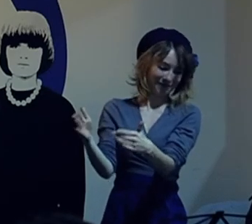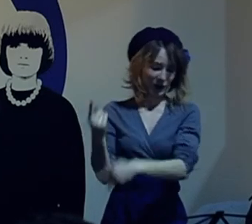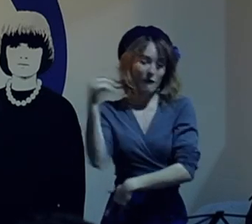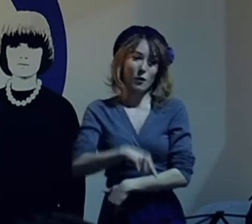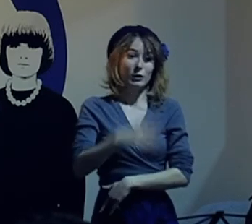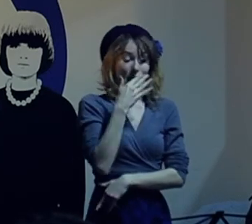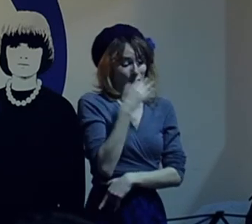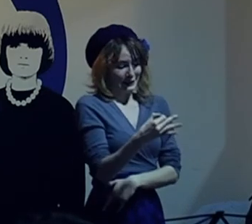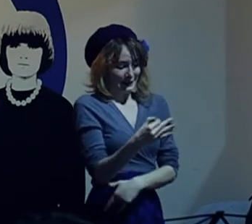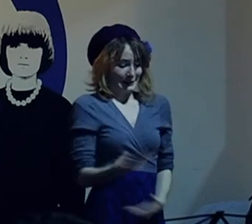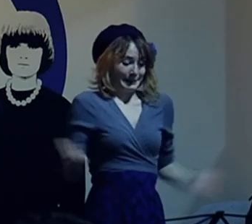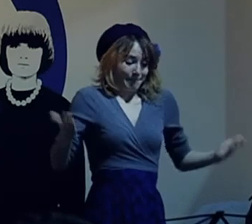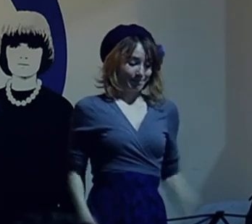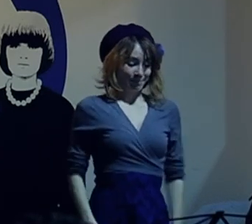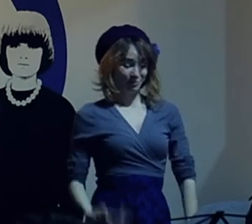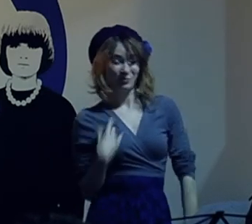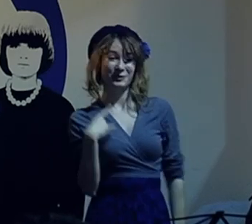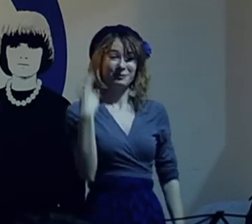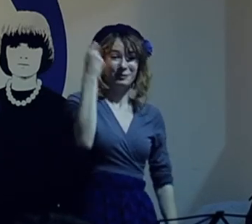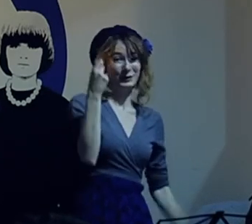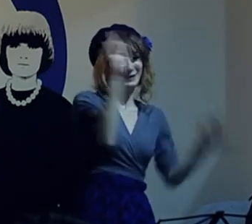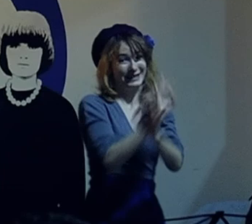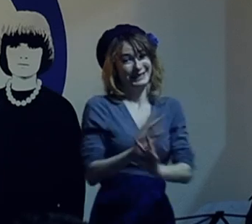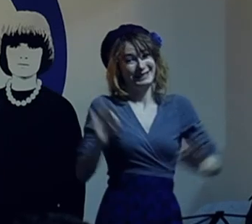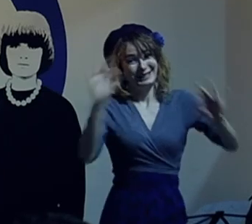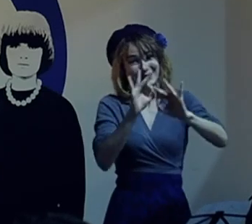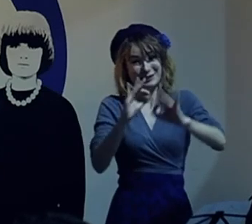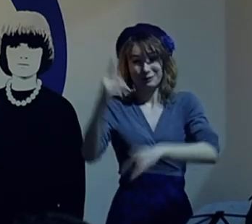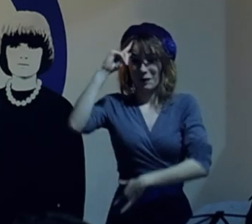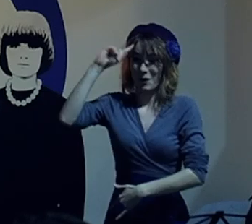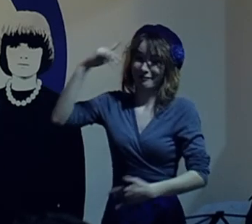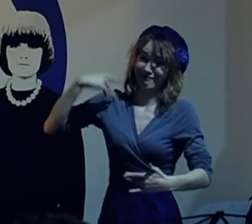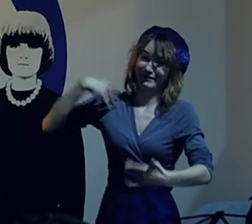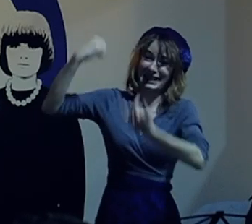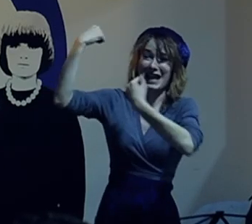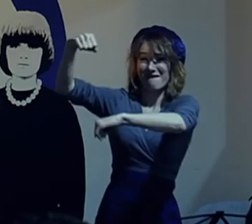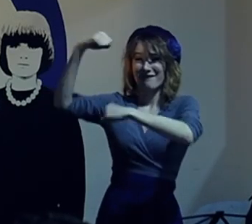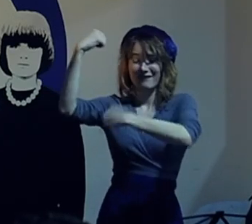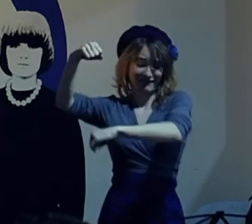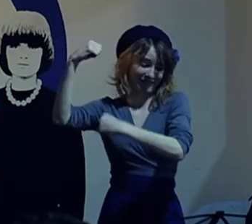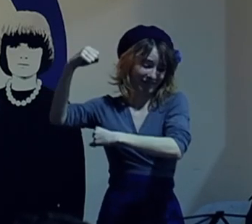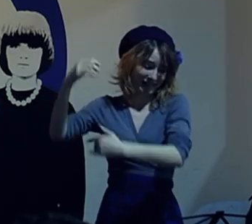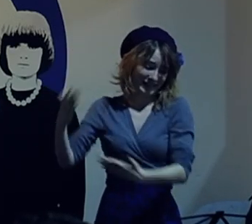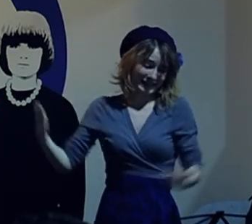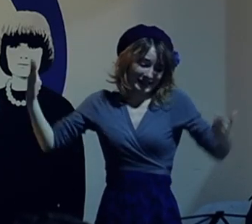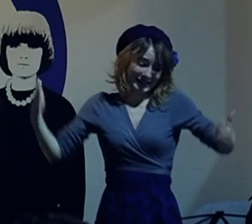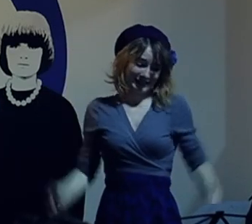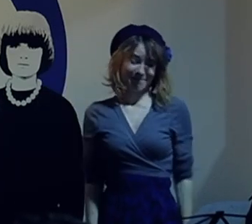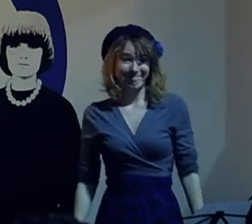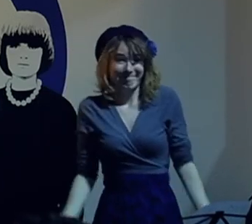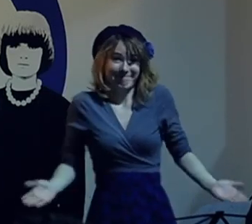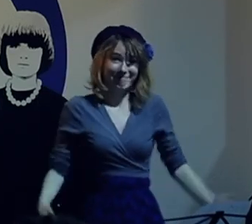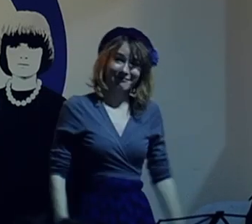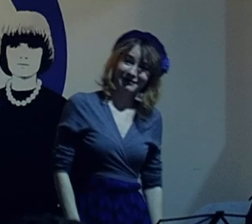message qu'elle est sûrement. Il faut surtout que je lui dise, il n'y a pas de bus pour cause de